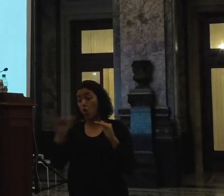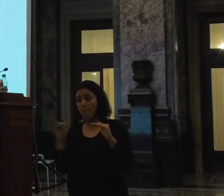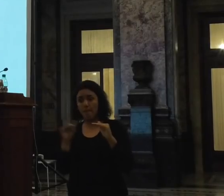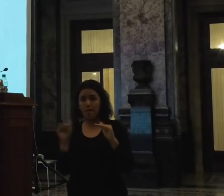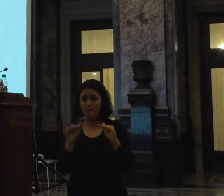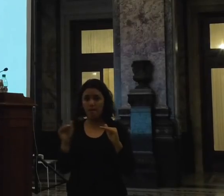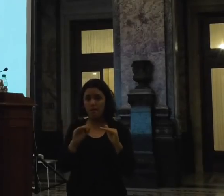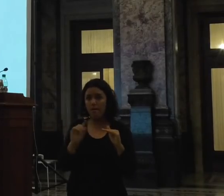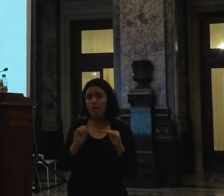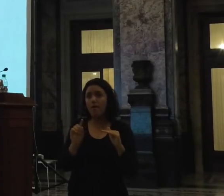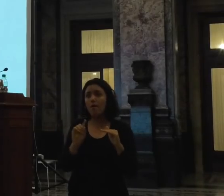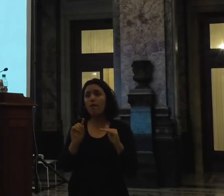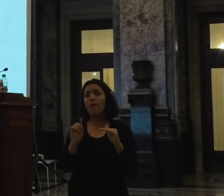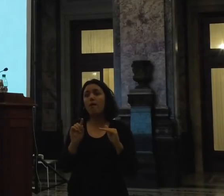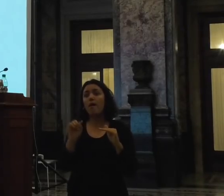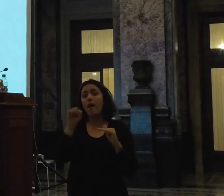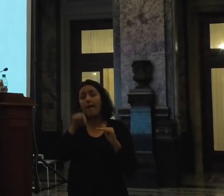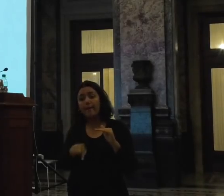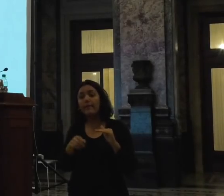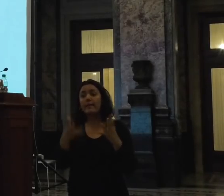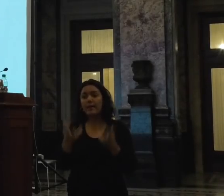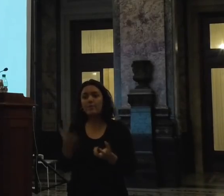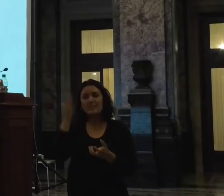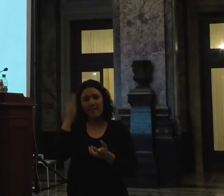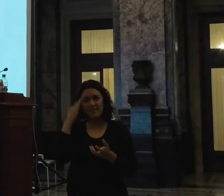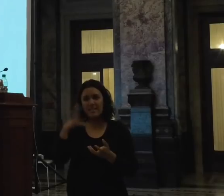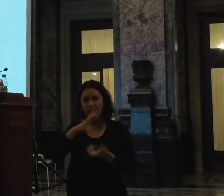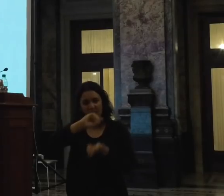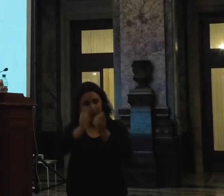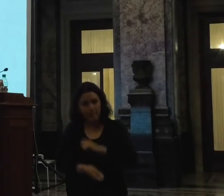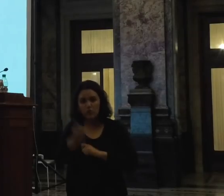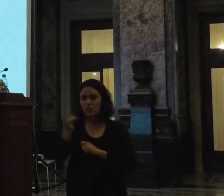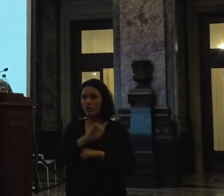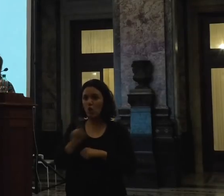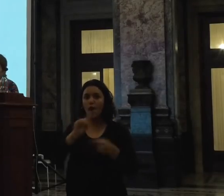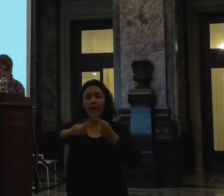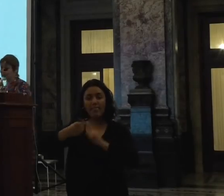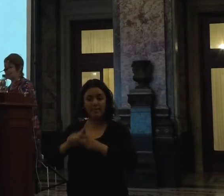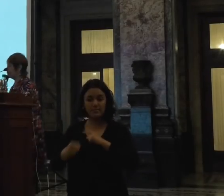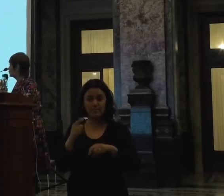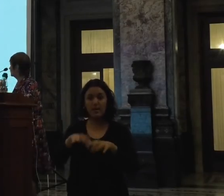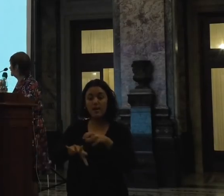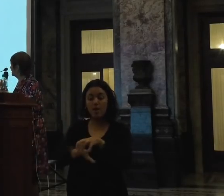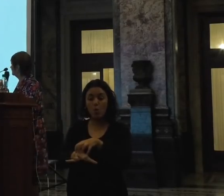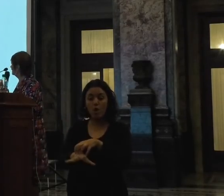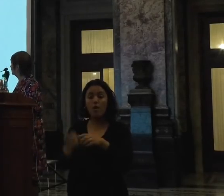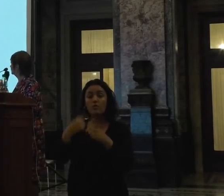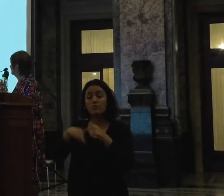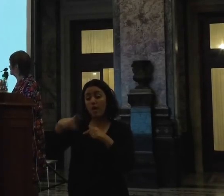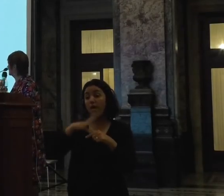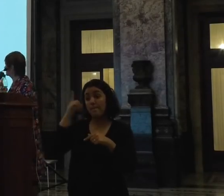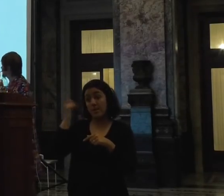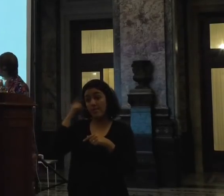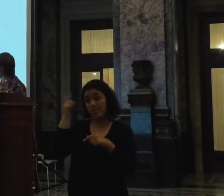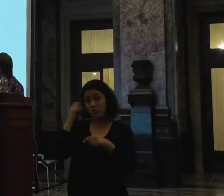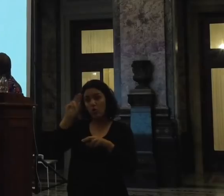atencionales, queremos entender si van a tener los mismos cambios en las redes neuronales. Entonces hicimos un experimento, una